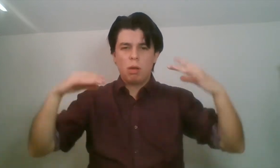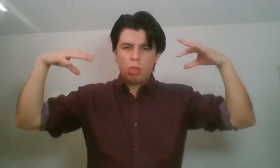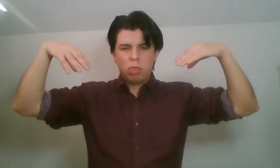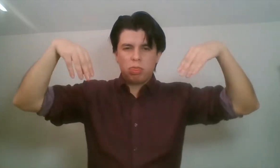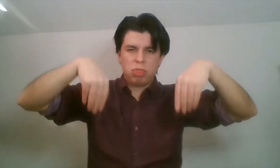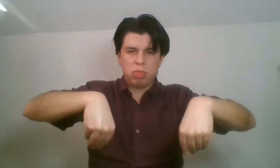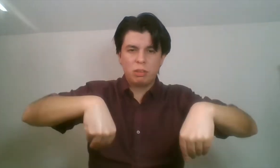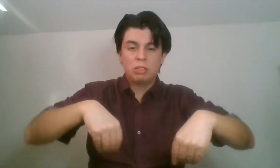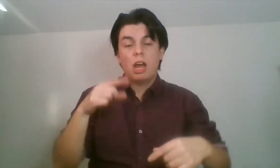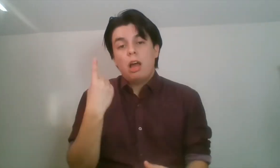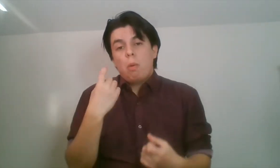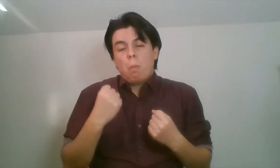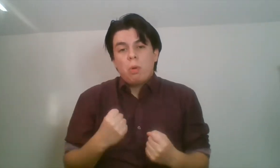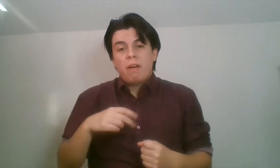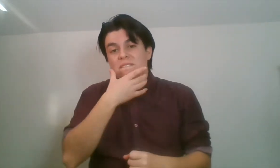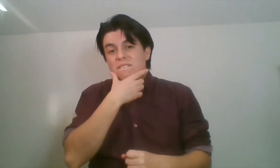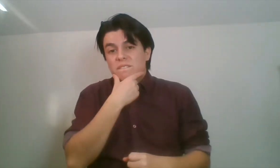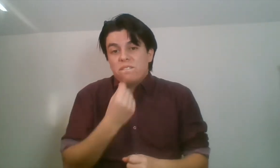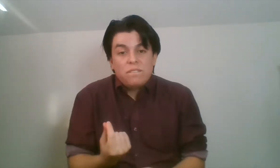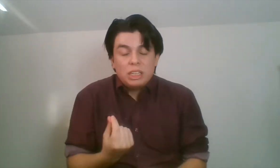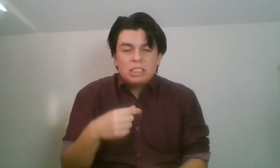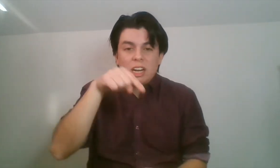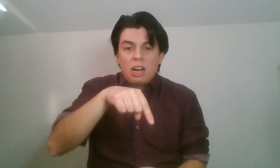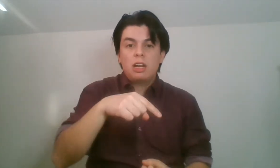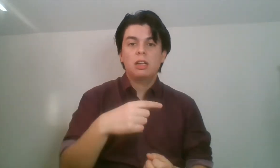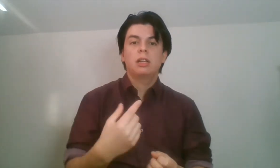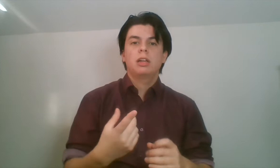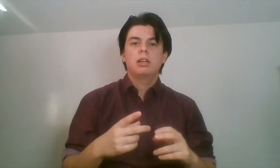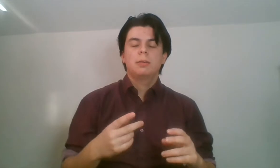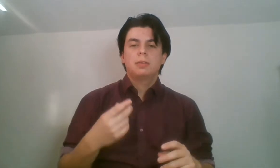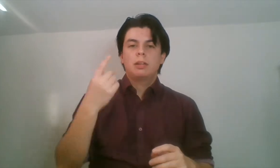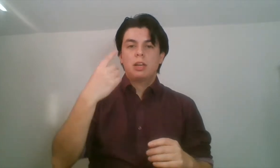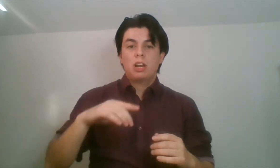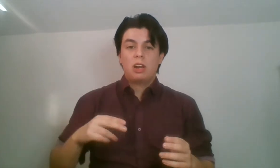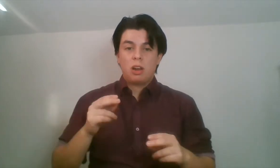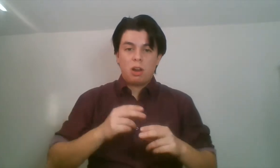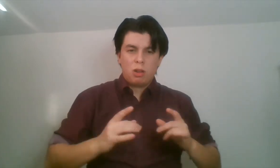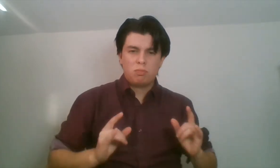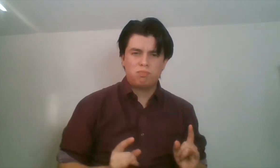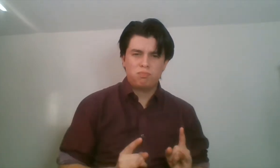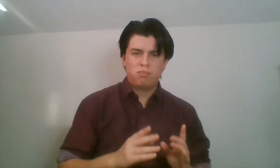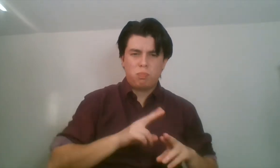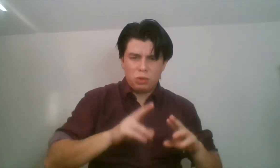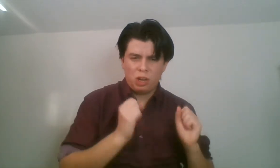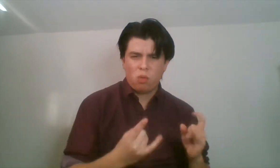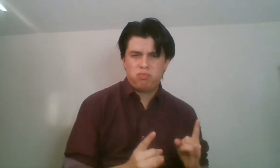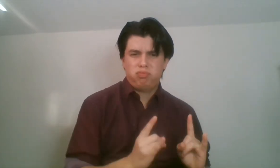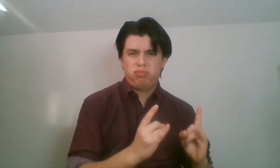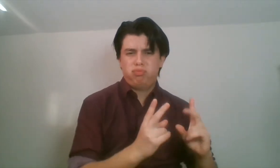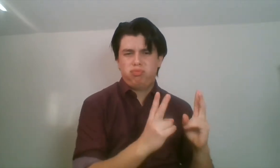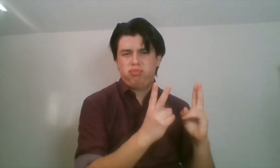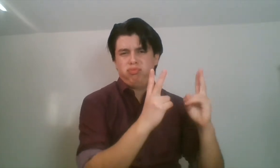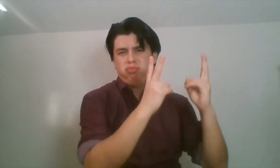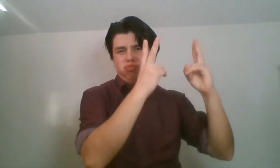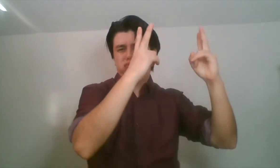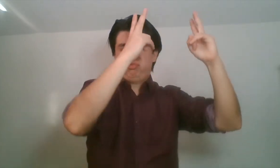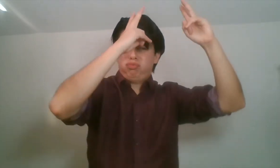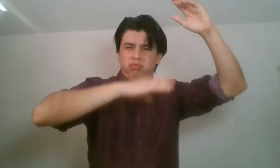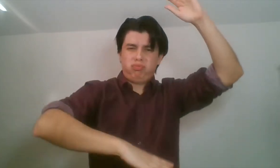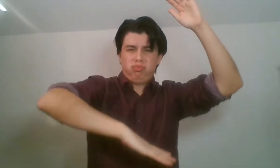lugar, piensa que si eran casas antiguas, muchas de ellas casi derrumbadas, eran el blanco